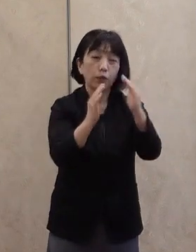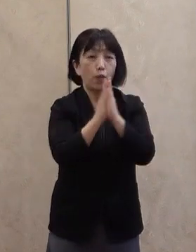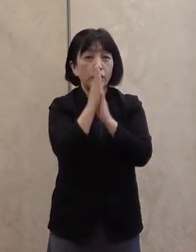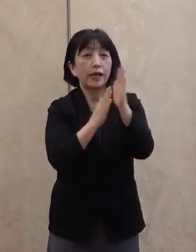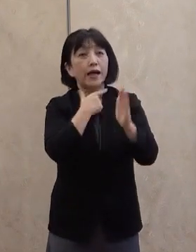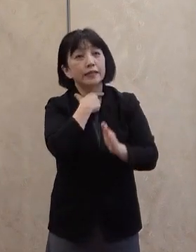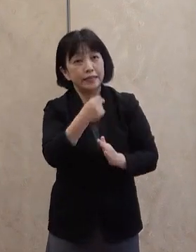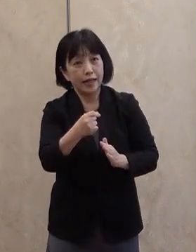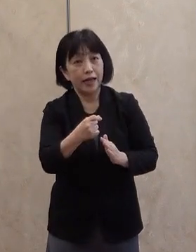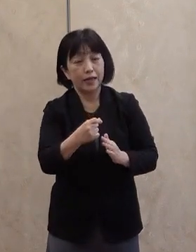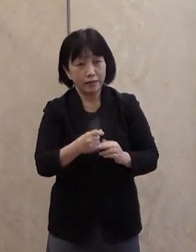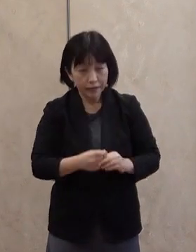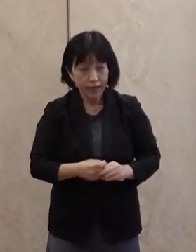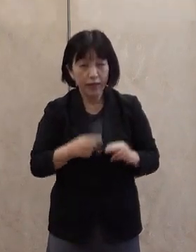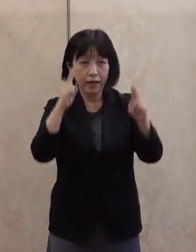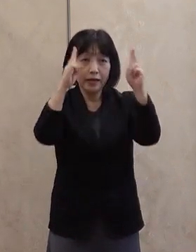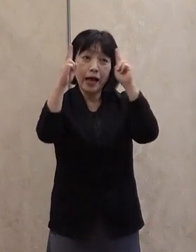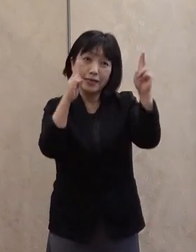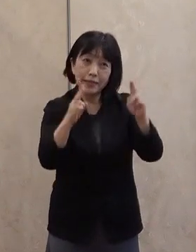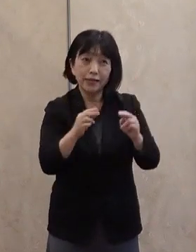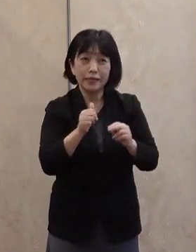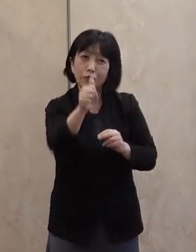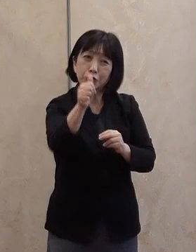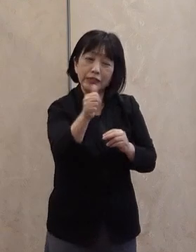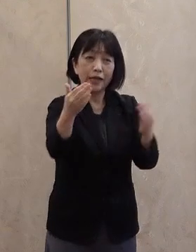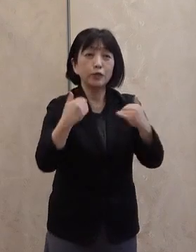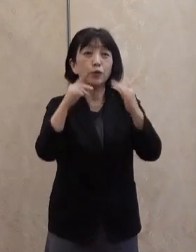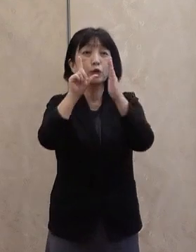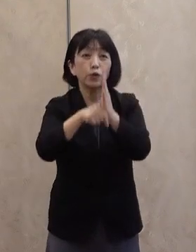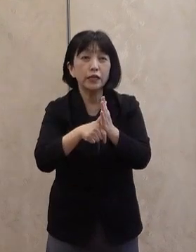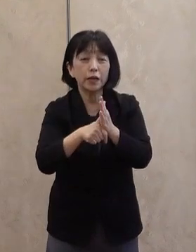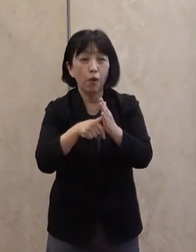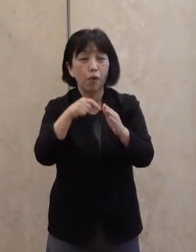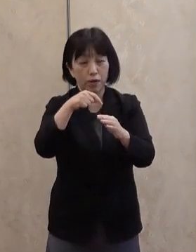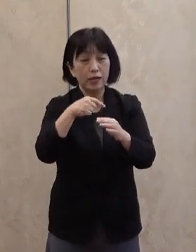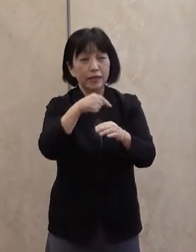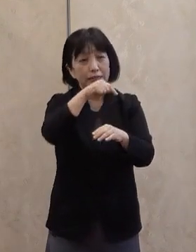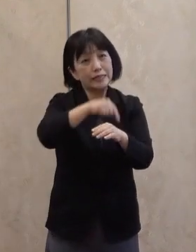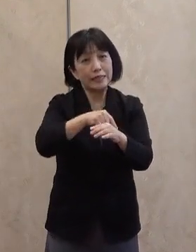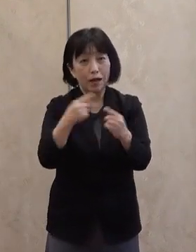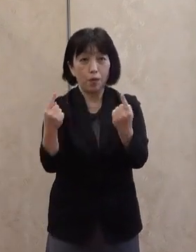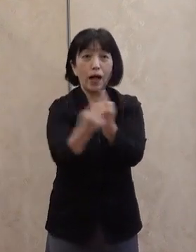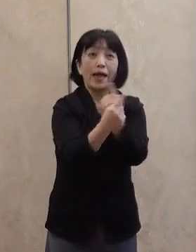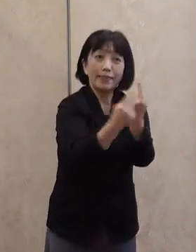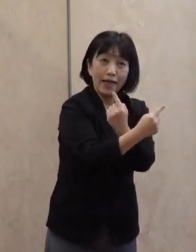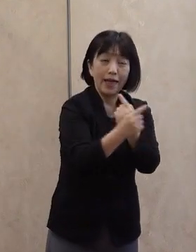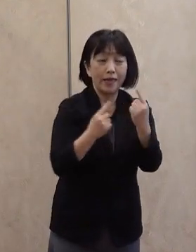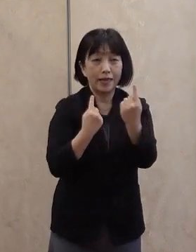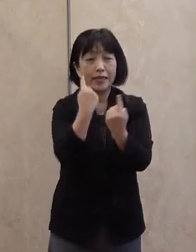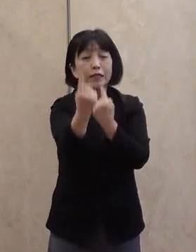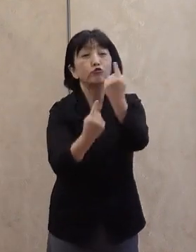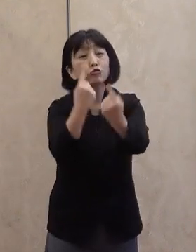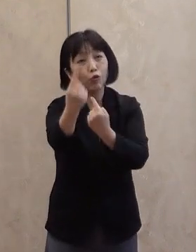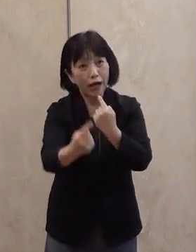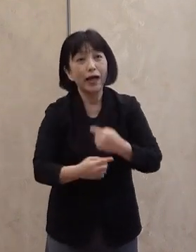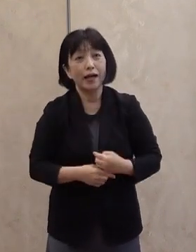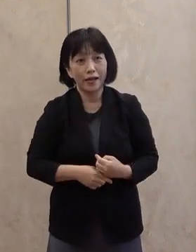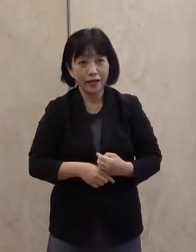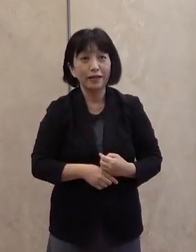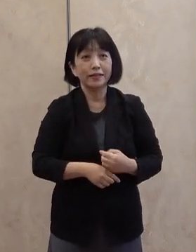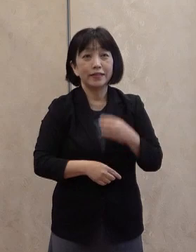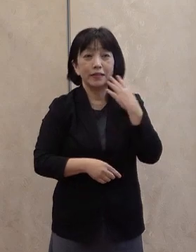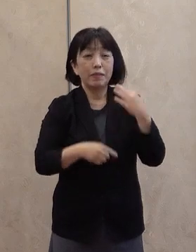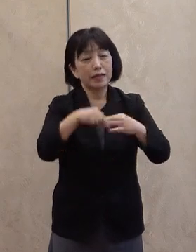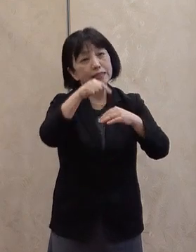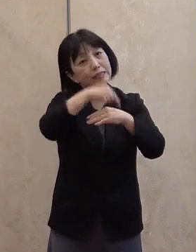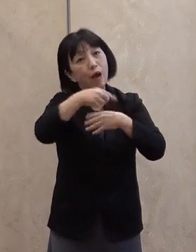また出勤が必要になる場合でもローテーション勤務、時差出勤、そういった策をよろしくお願いします。大学